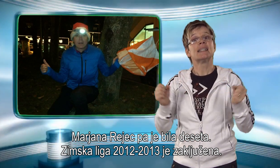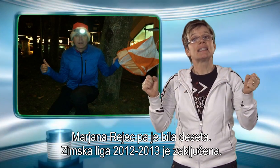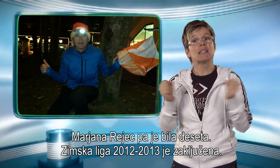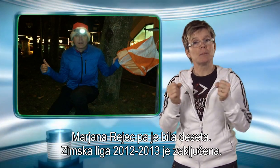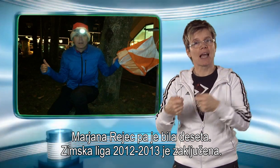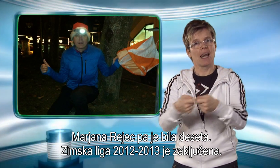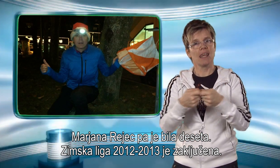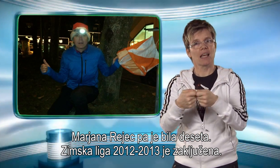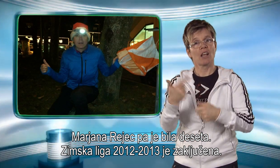Zimska liga